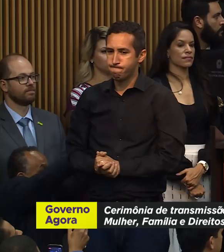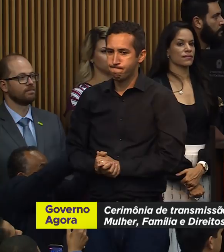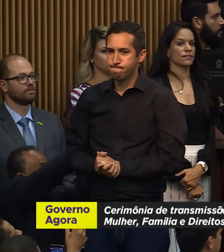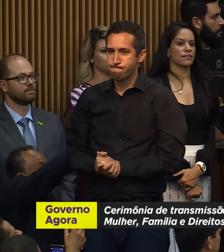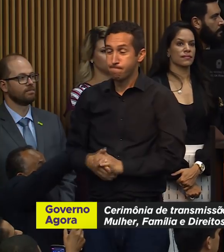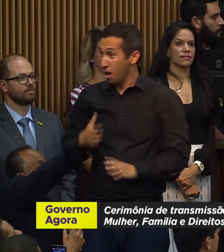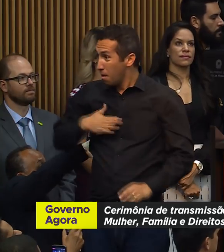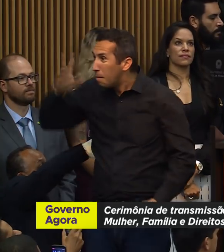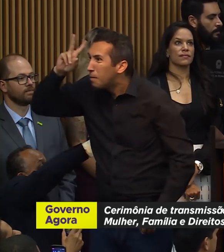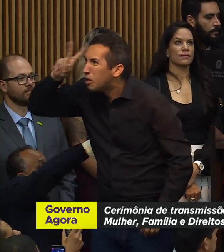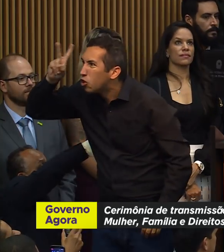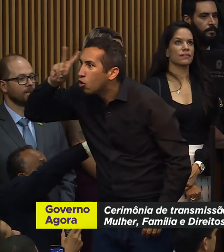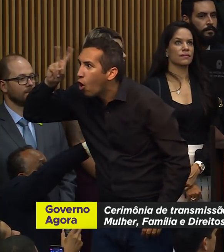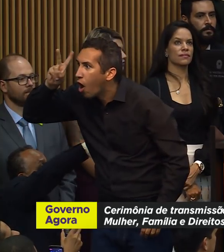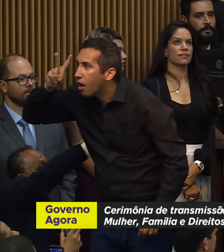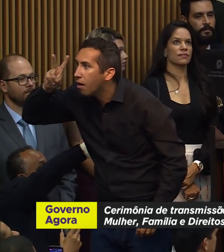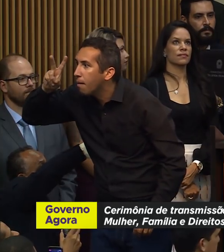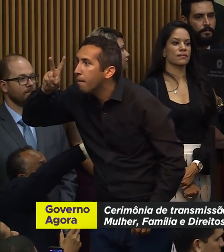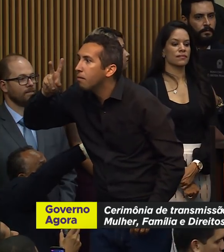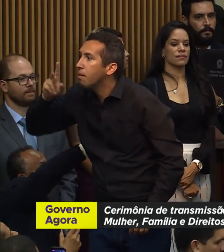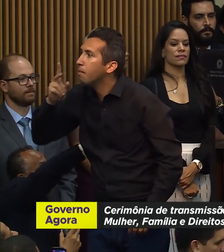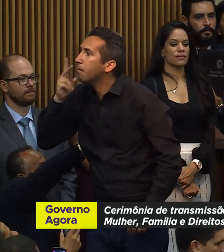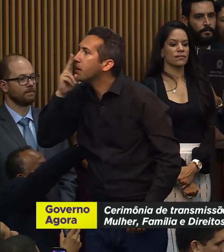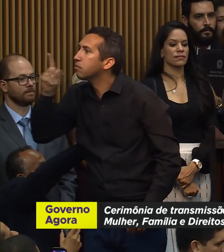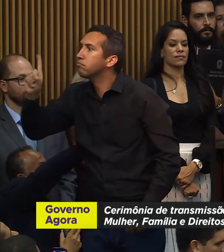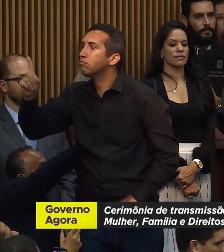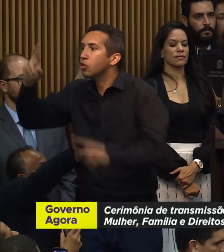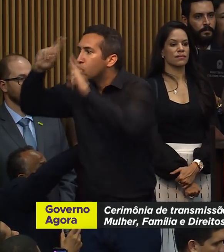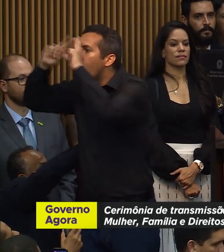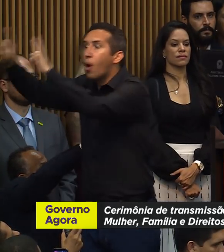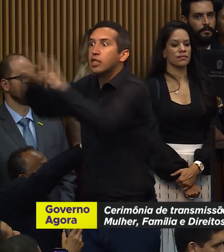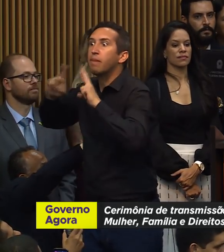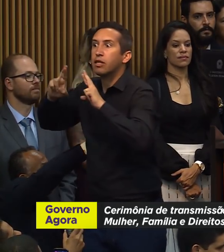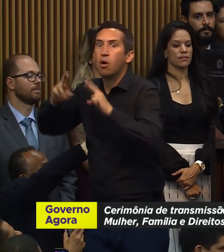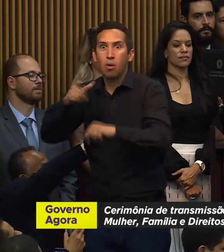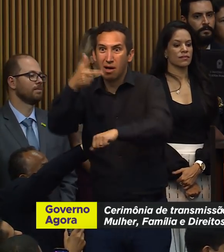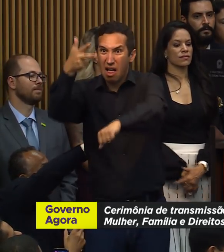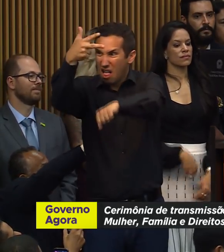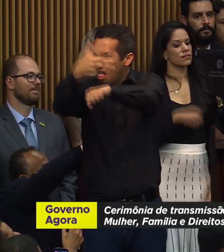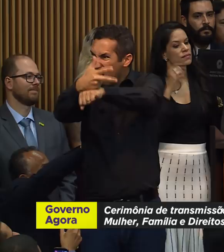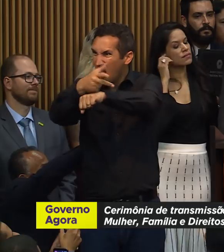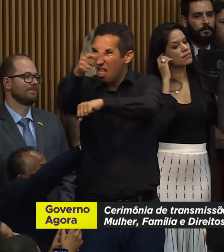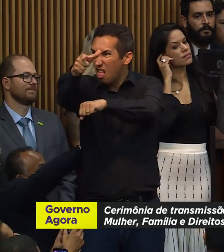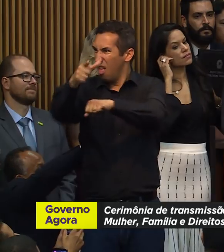Minha história não foi respeitada. E por muitos meios de comunicação.